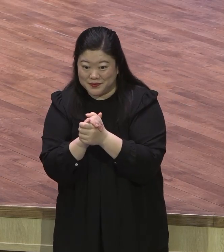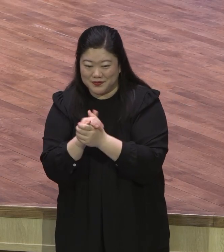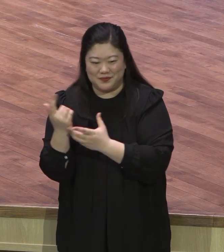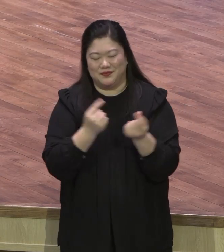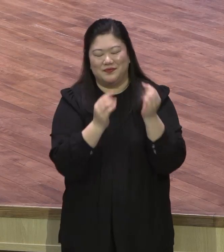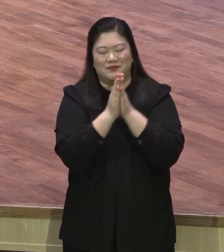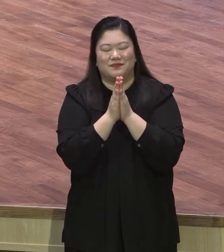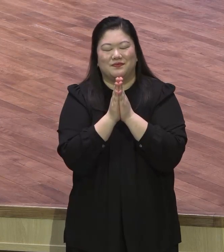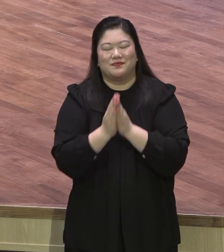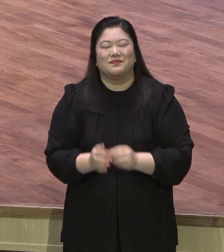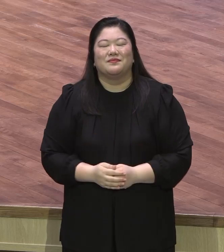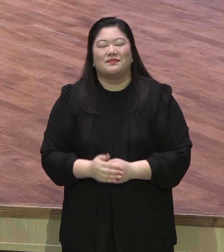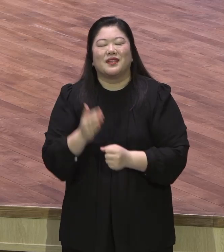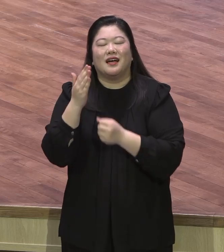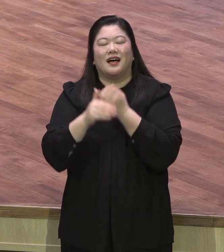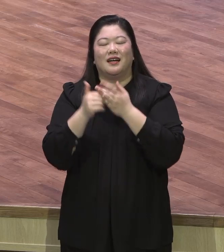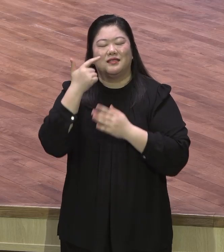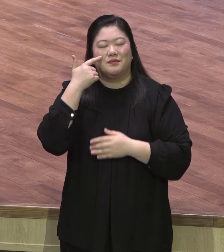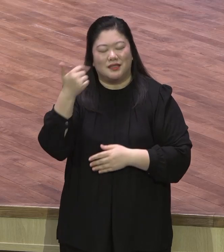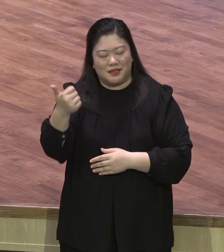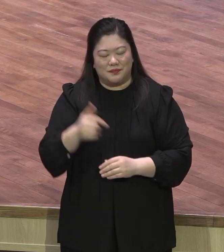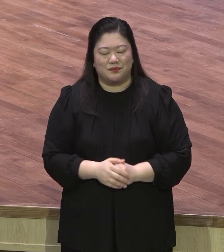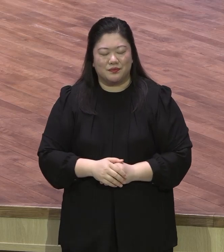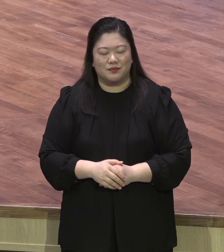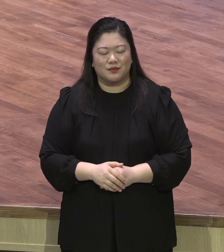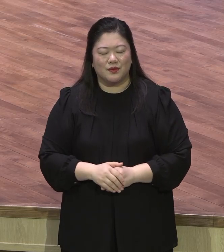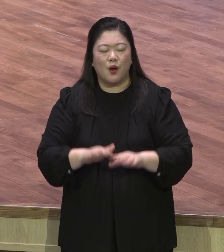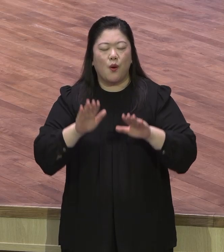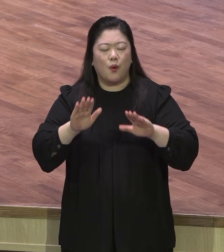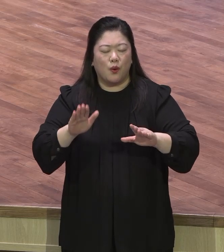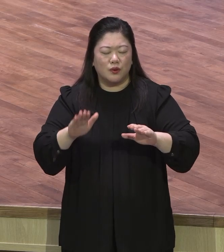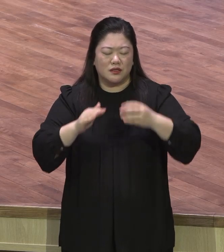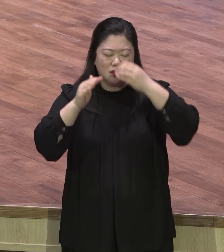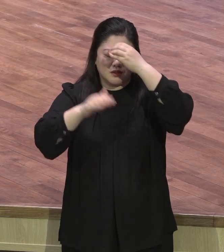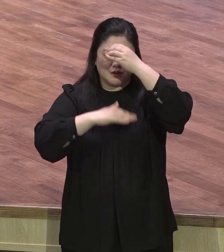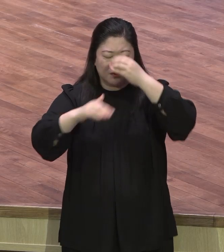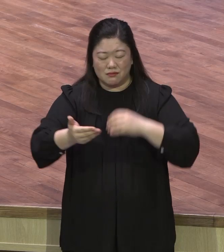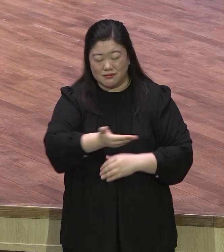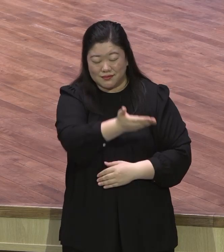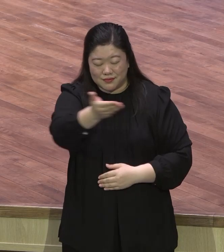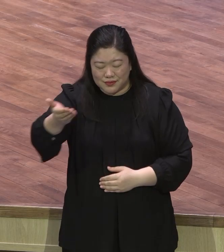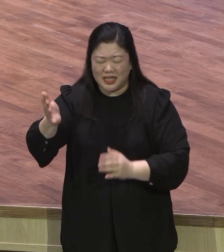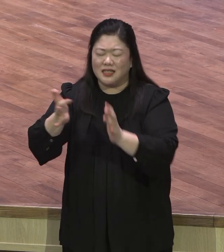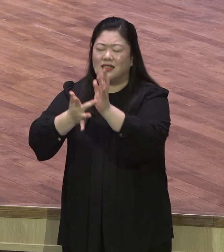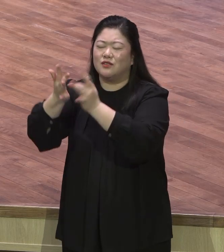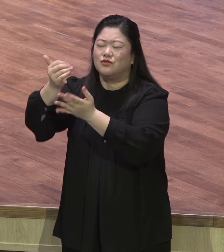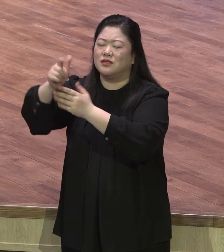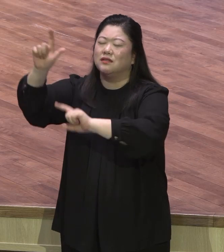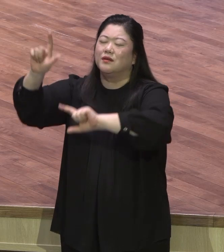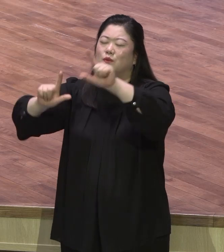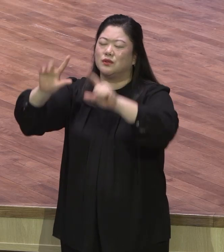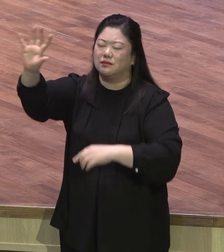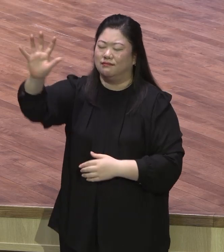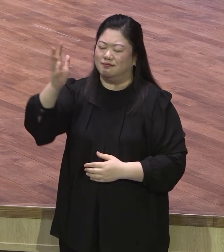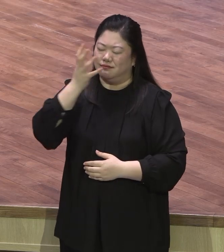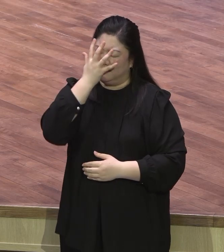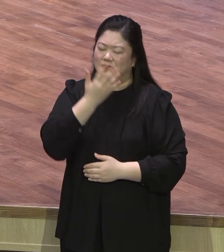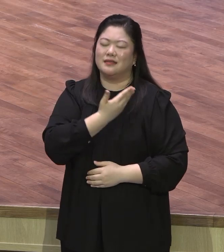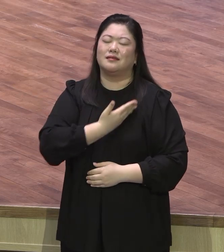아버지 하나님 우리 영계성 성도들 예수님을 닮아가는 예수님의 제자들이 되게 도와주옵사사